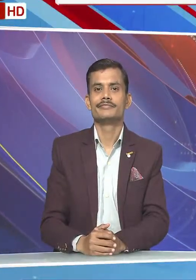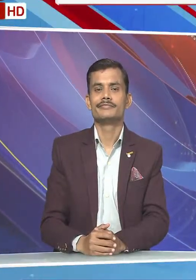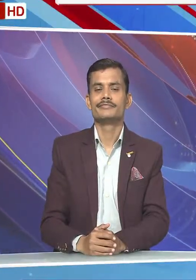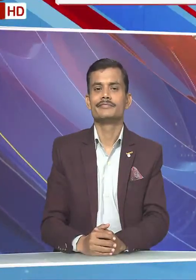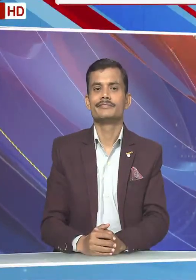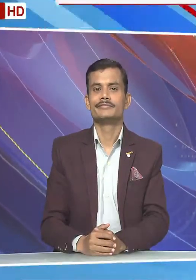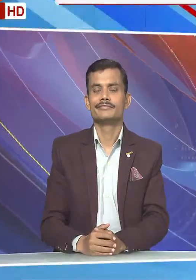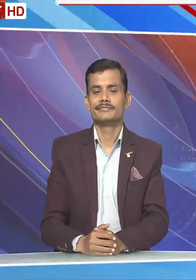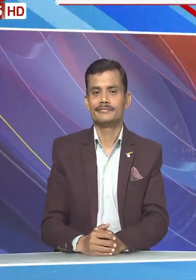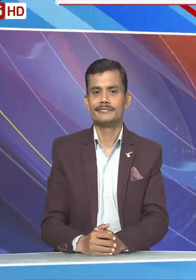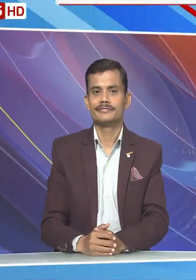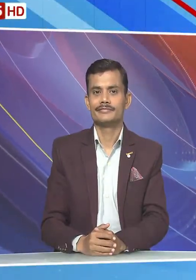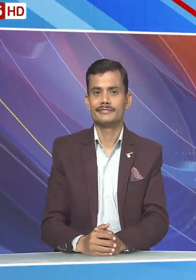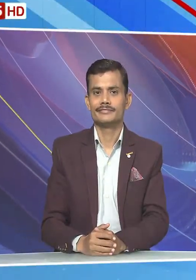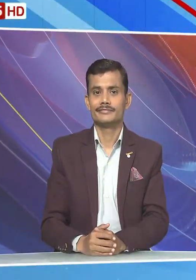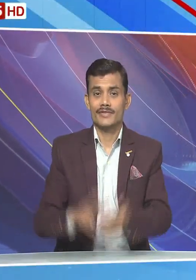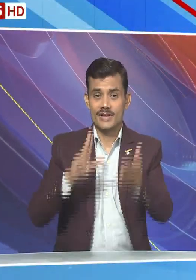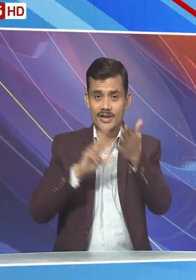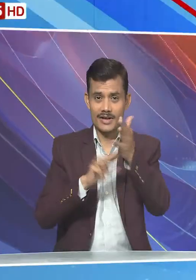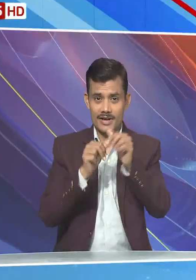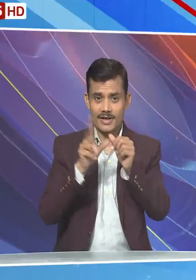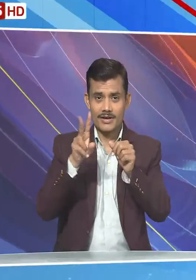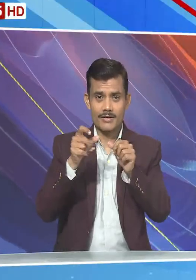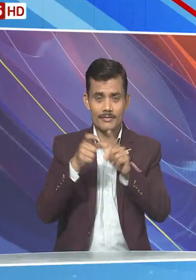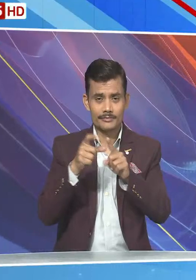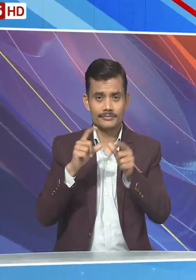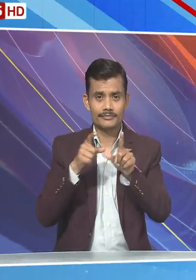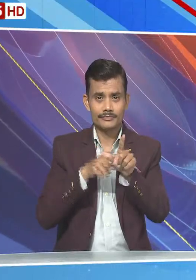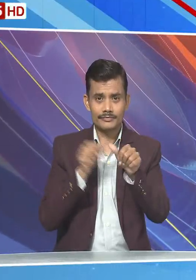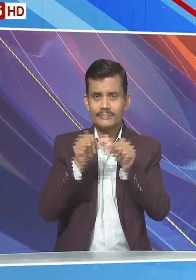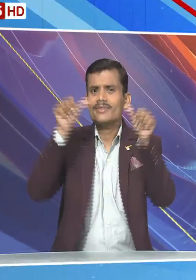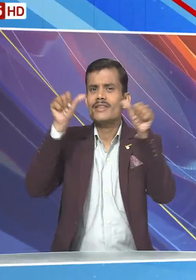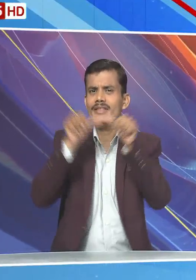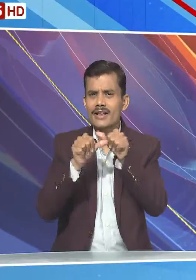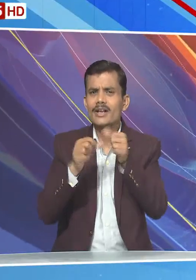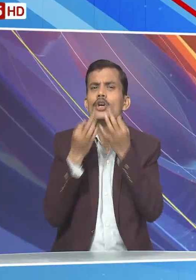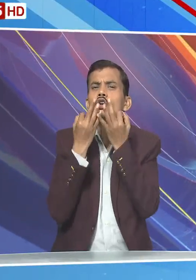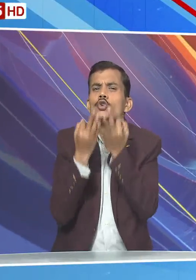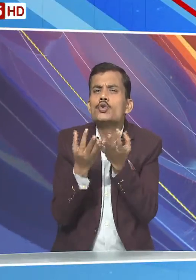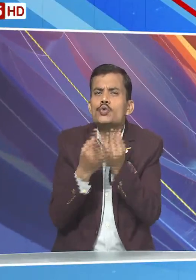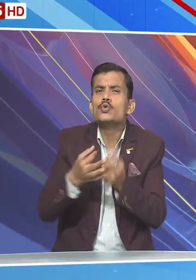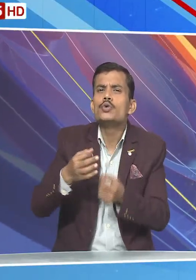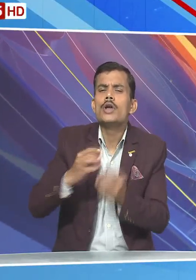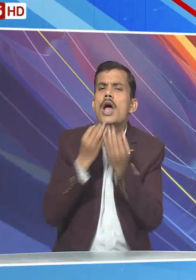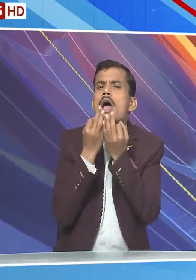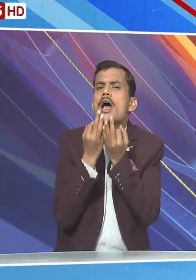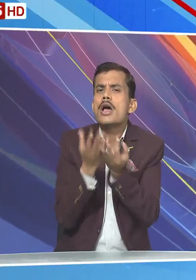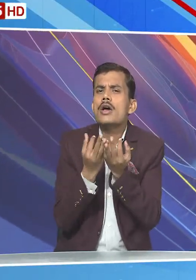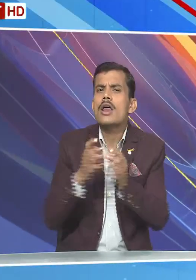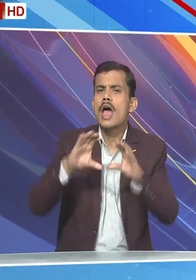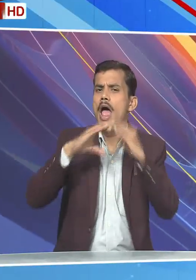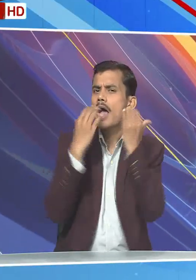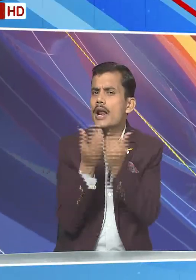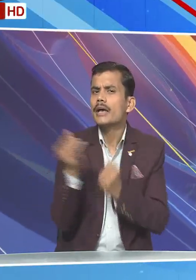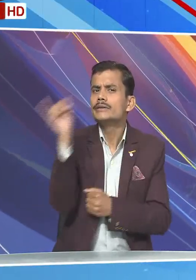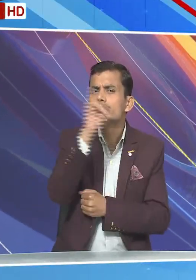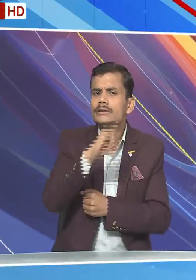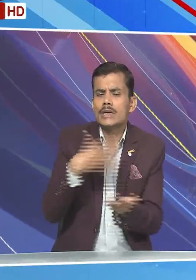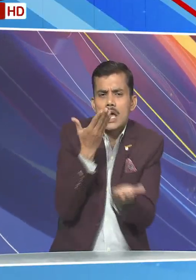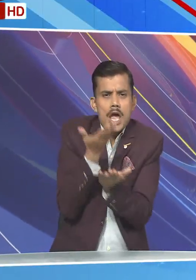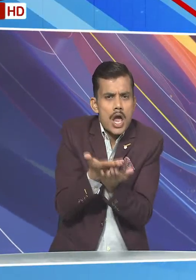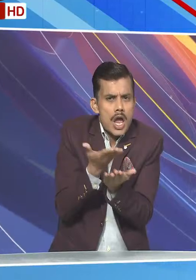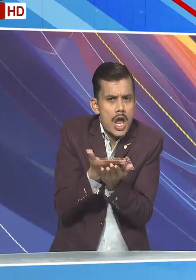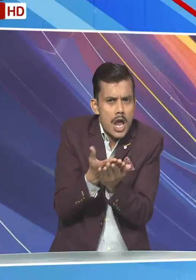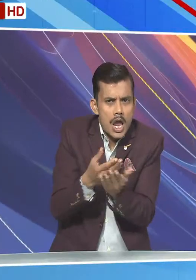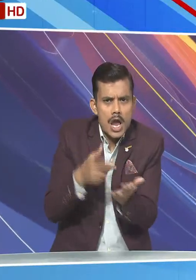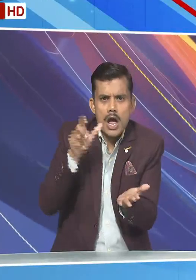नवोदय विद्यालय समिति ने कक्षा 6 में दाखिले के लिए रजिस्ट्रेशन की प्रक्रिया शुरू